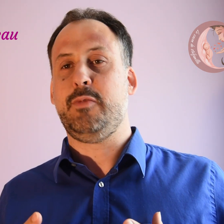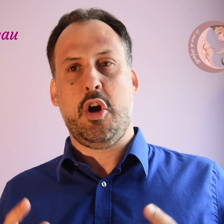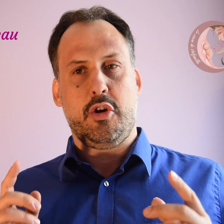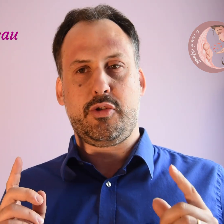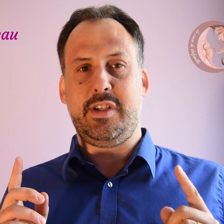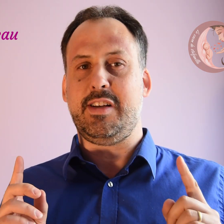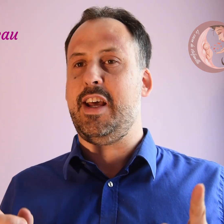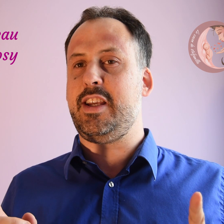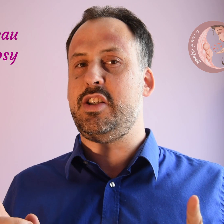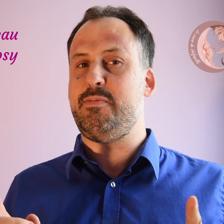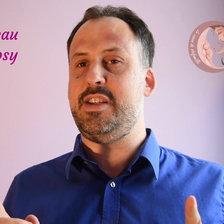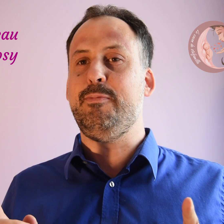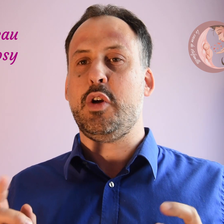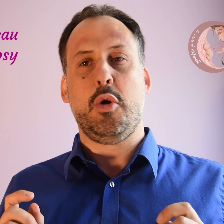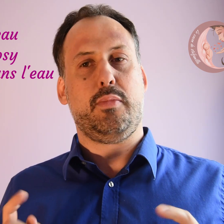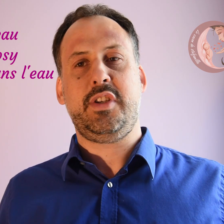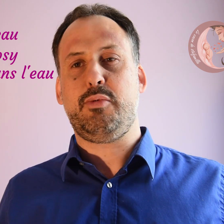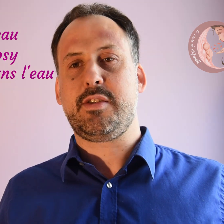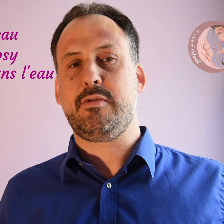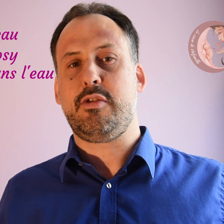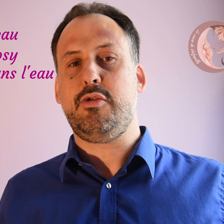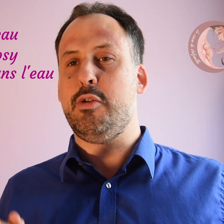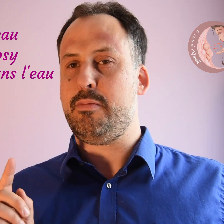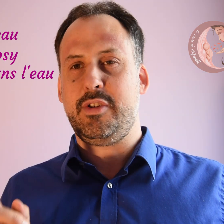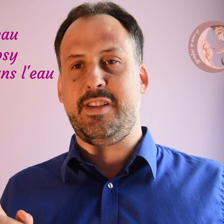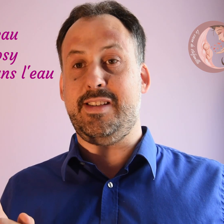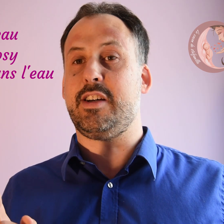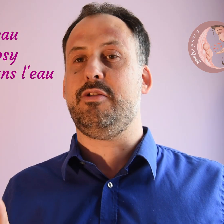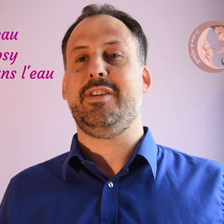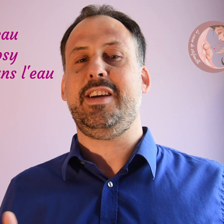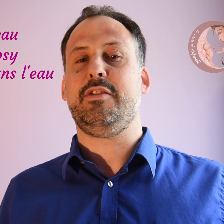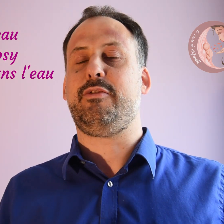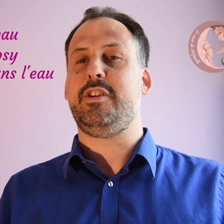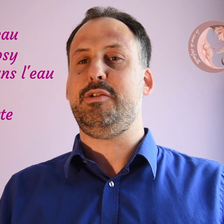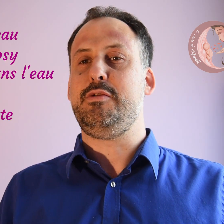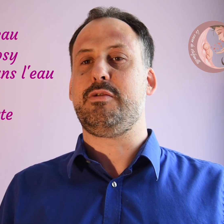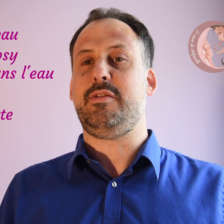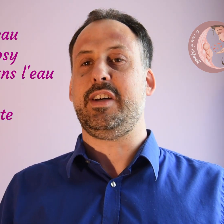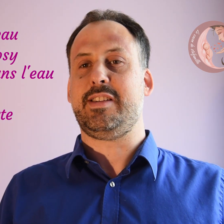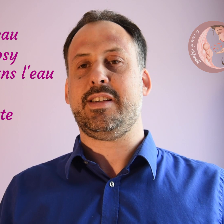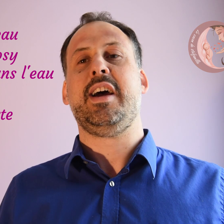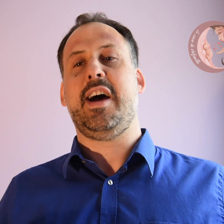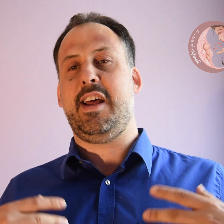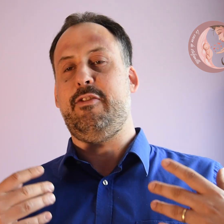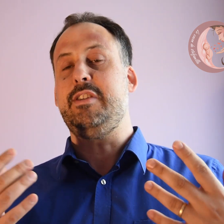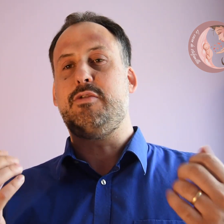ensuite la reynie gipsy petit poisson dans l'eau petit escargot et enfin une souris verte à la fin de